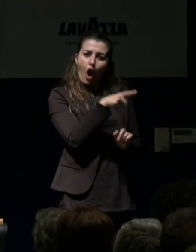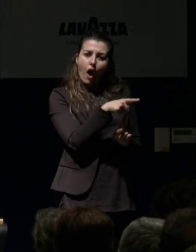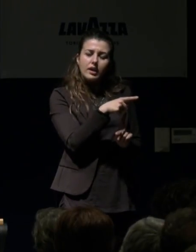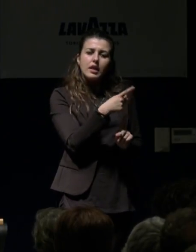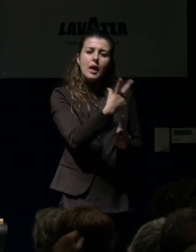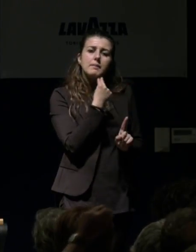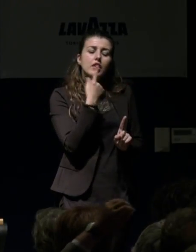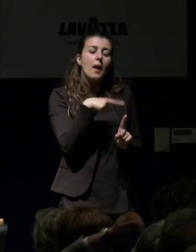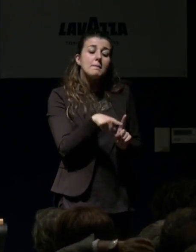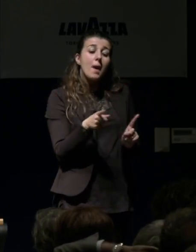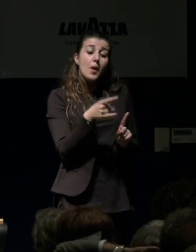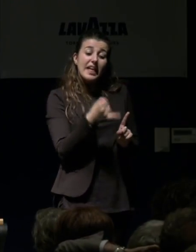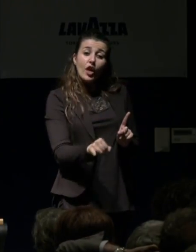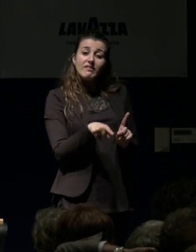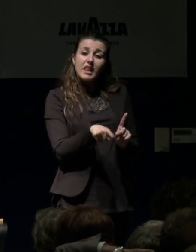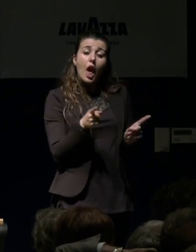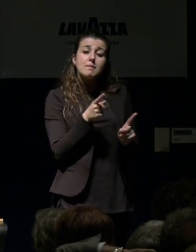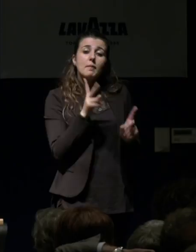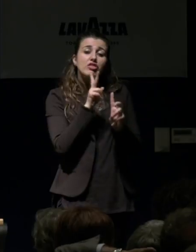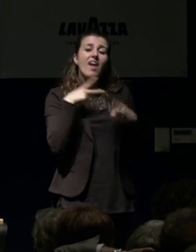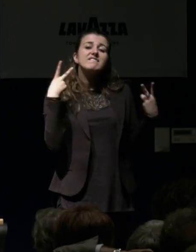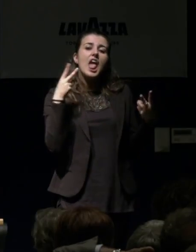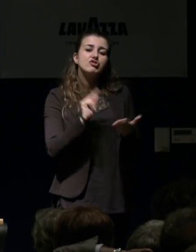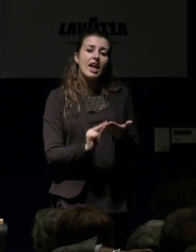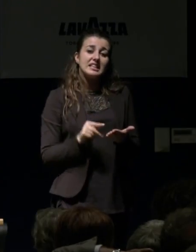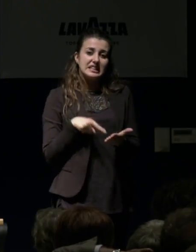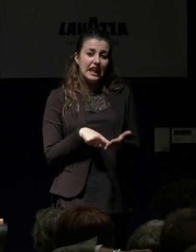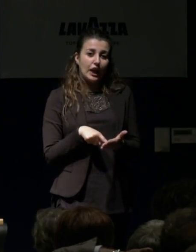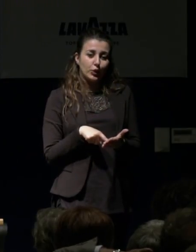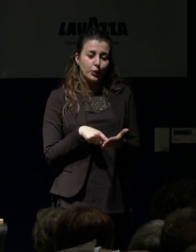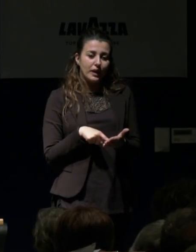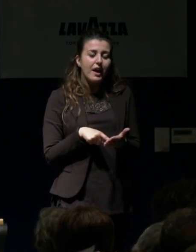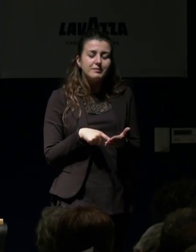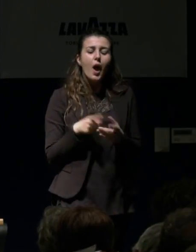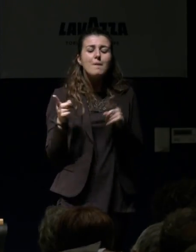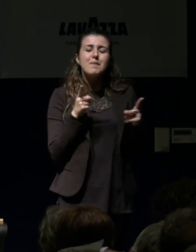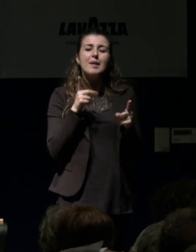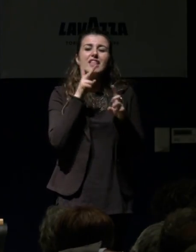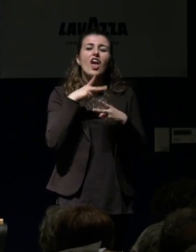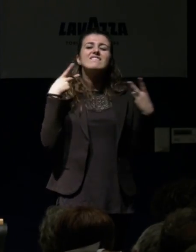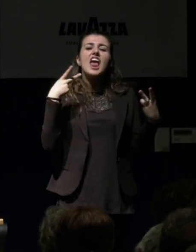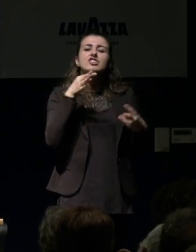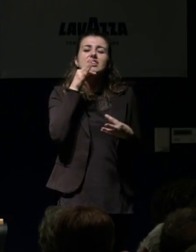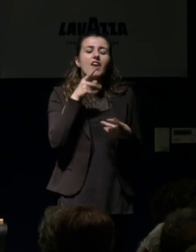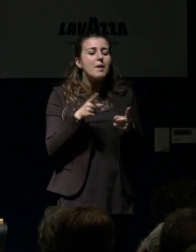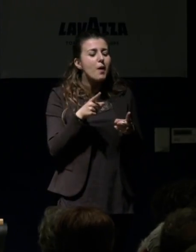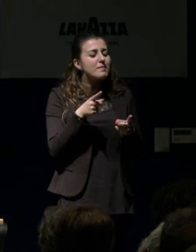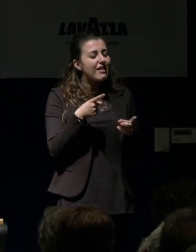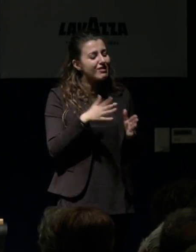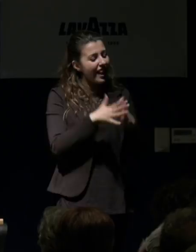felici della scrittura così i momenti felici cioè i momenti risarcitori